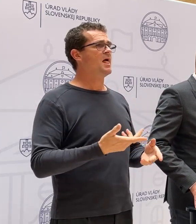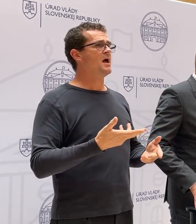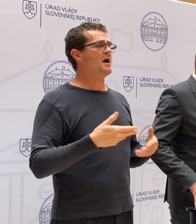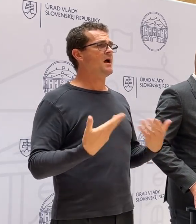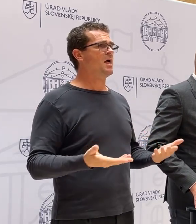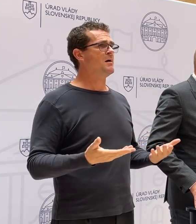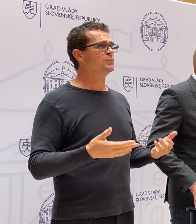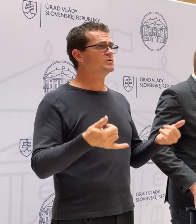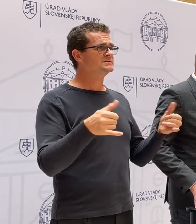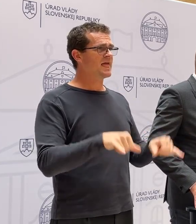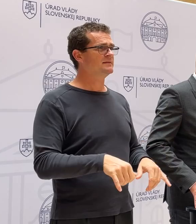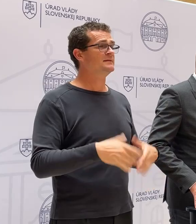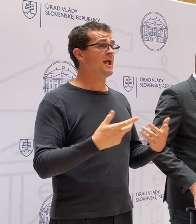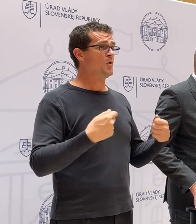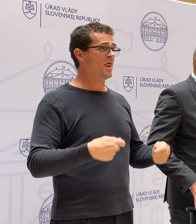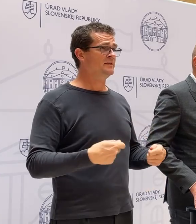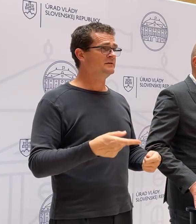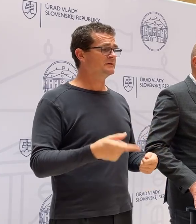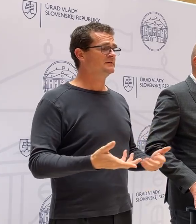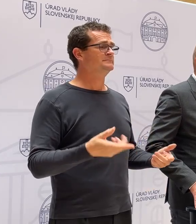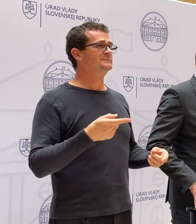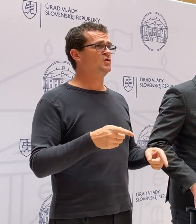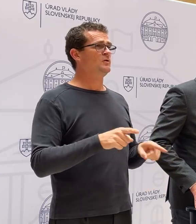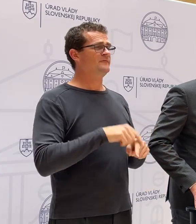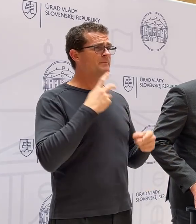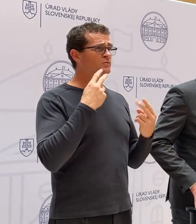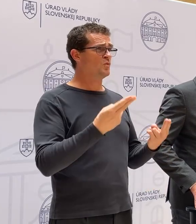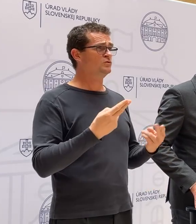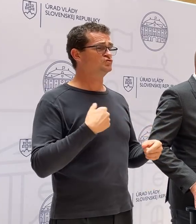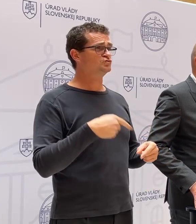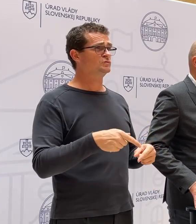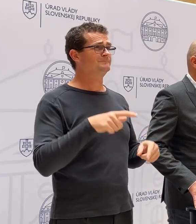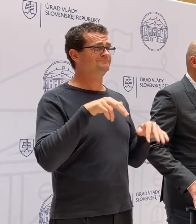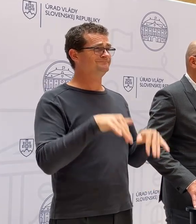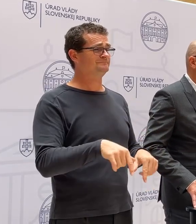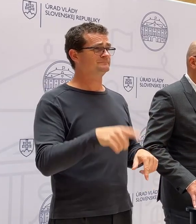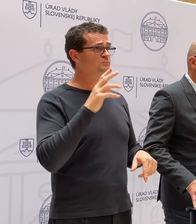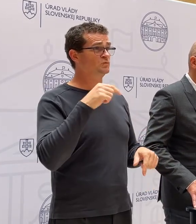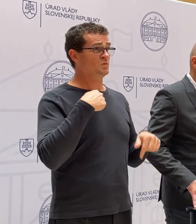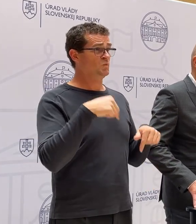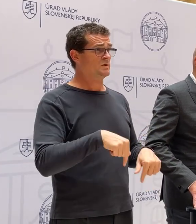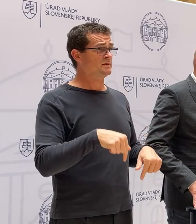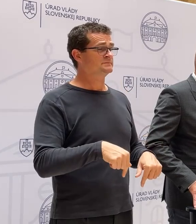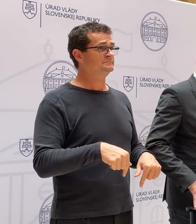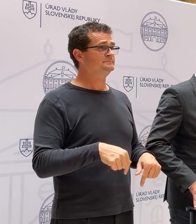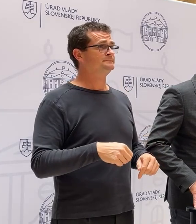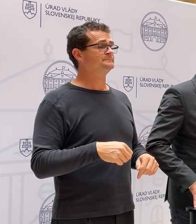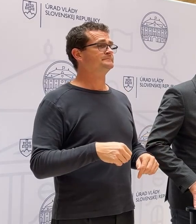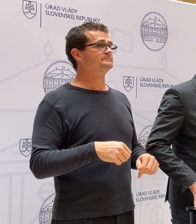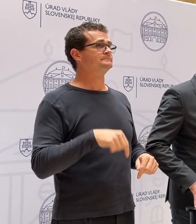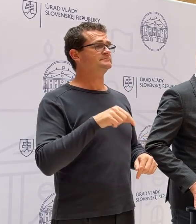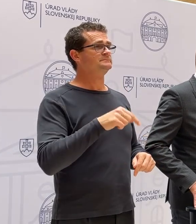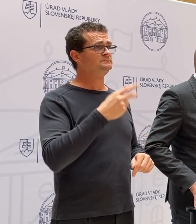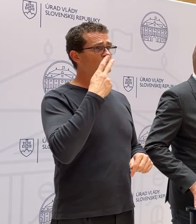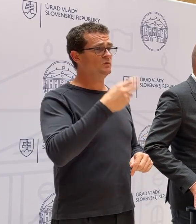alebo ferozliatiny, alebo hliník, to je veľmi dôležité, že sa to bude nachádzať na Slovensku a z